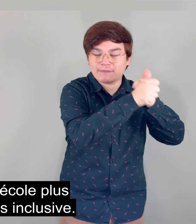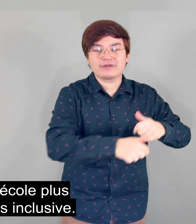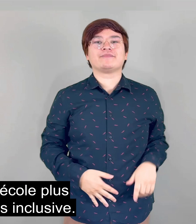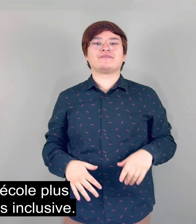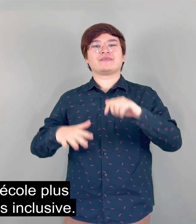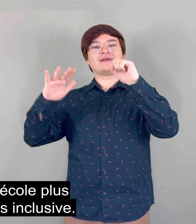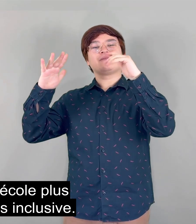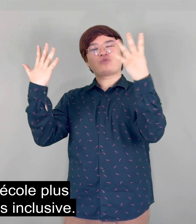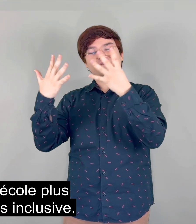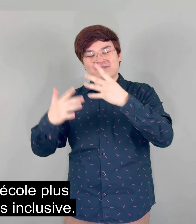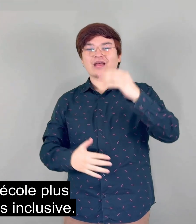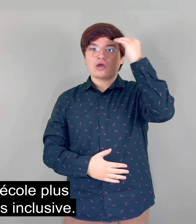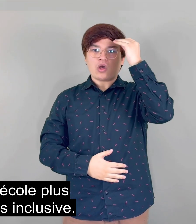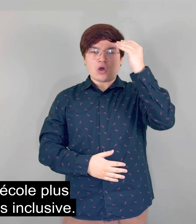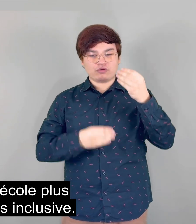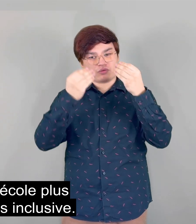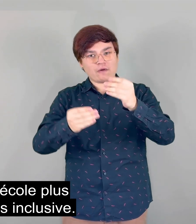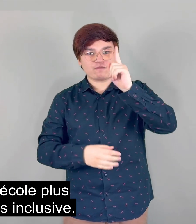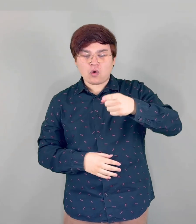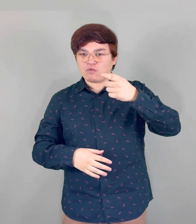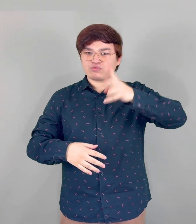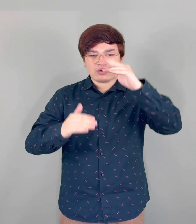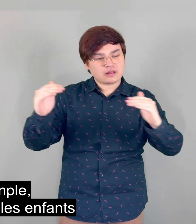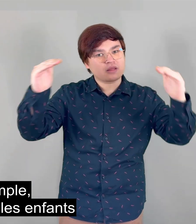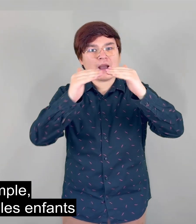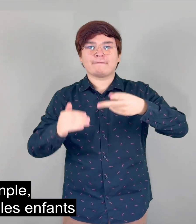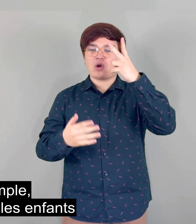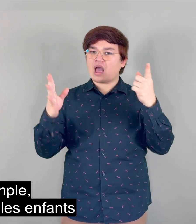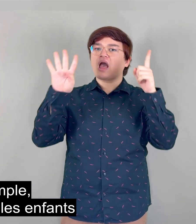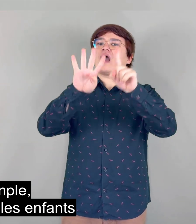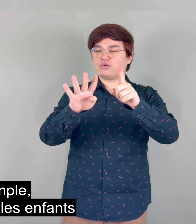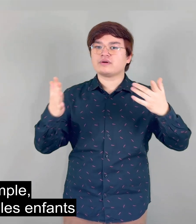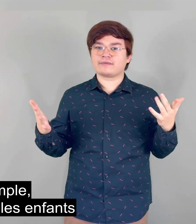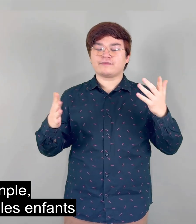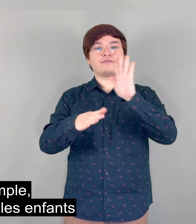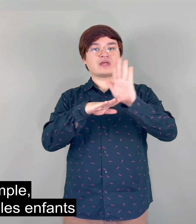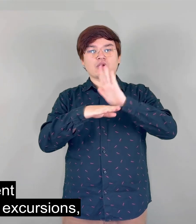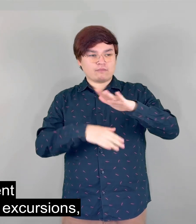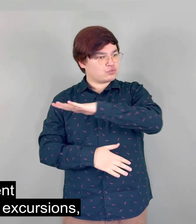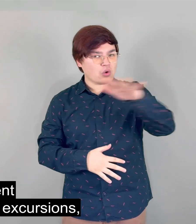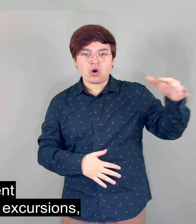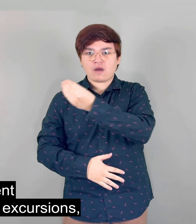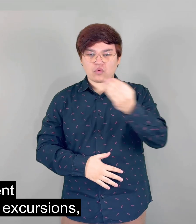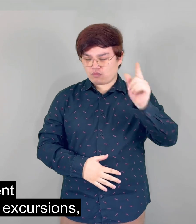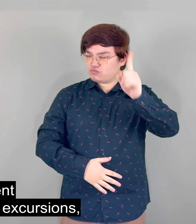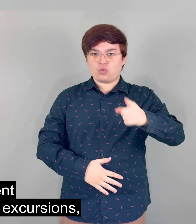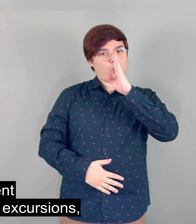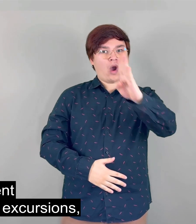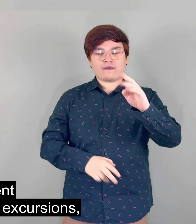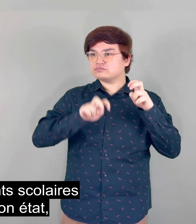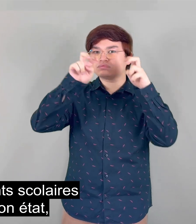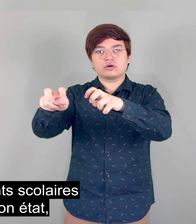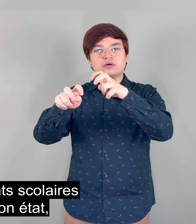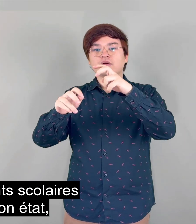faut rendre l'école plus équitable et plus inclusive. Par exemple, il faut que tous les enfants puissent avoir accès aux